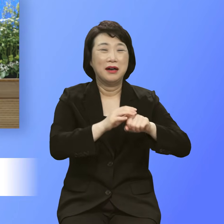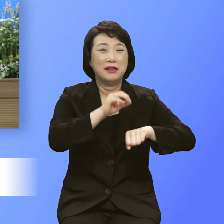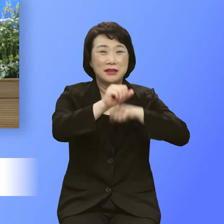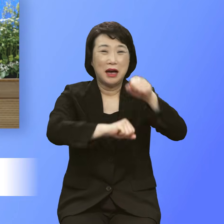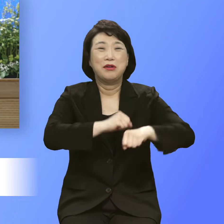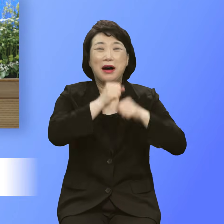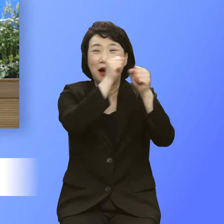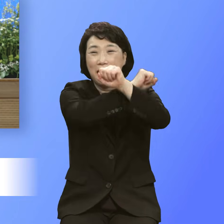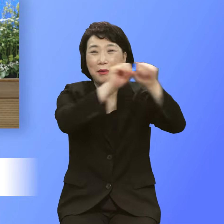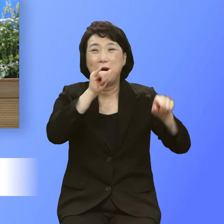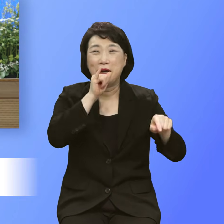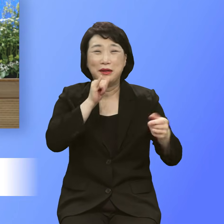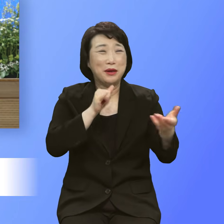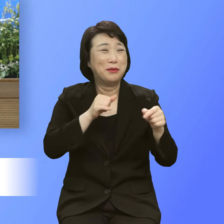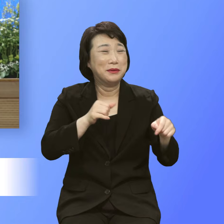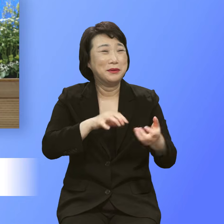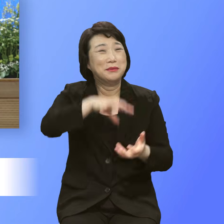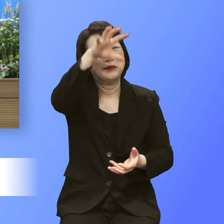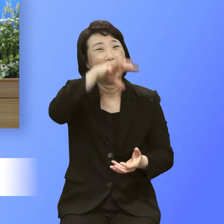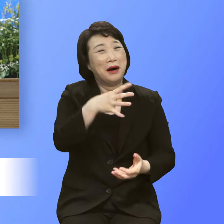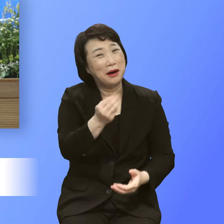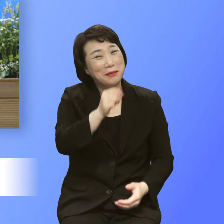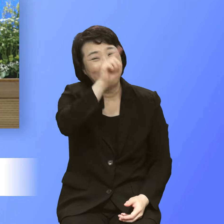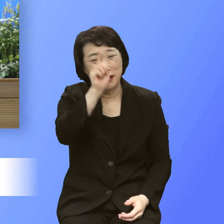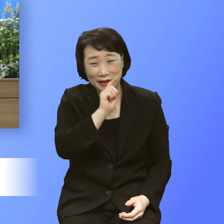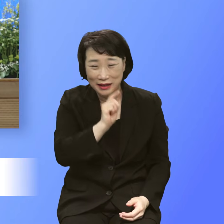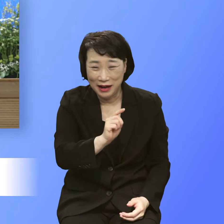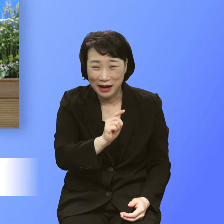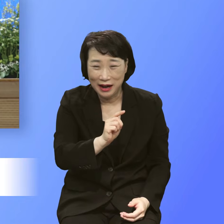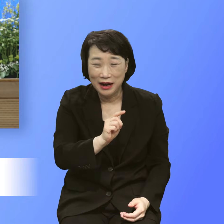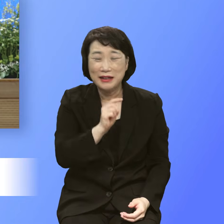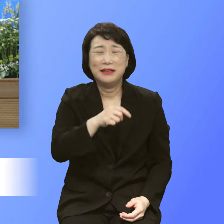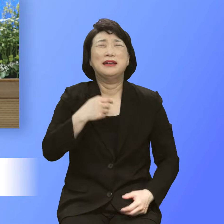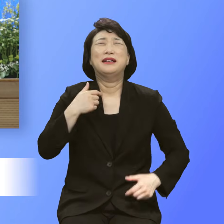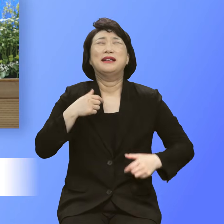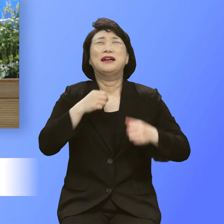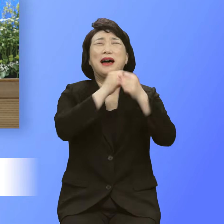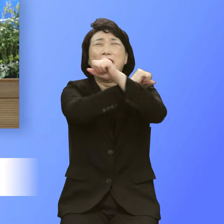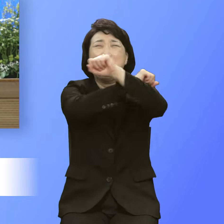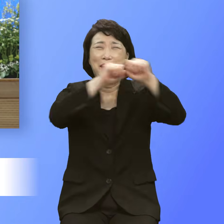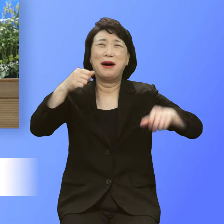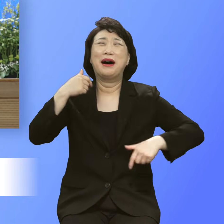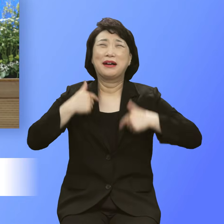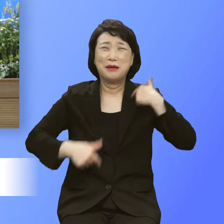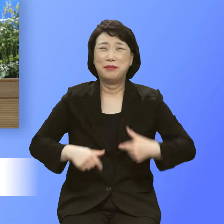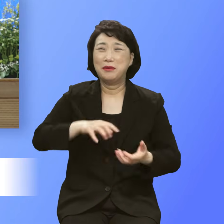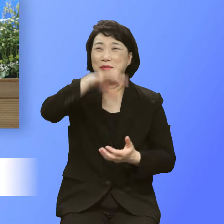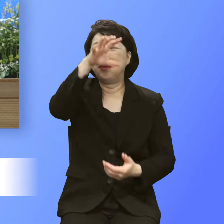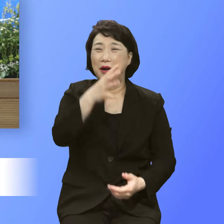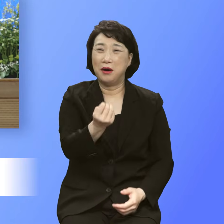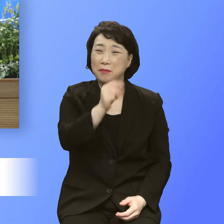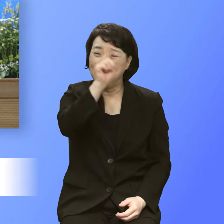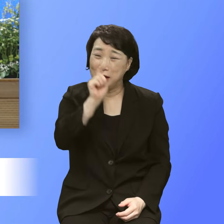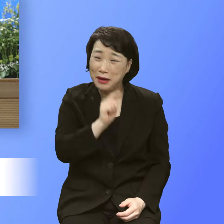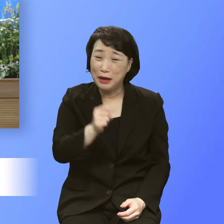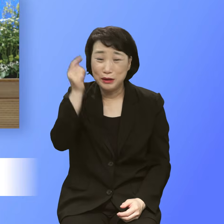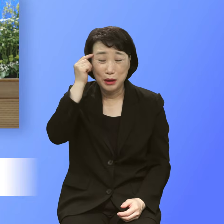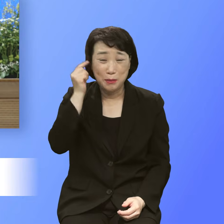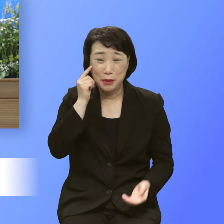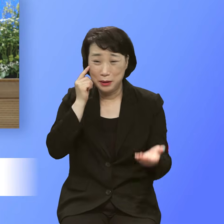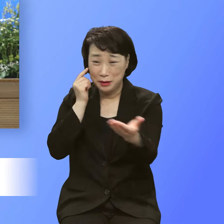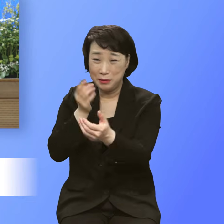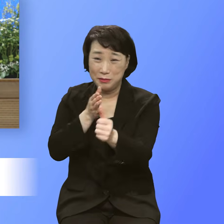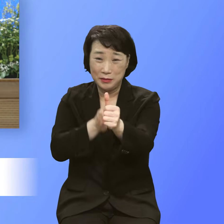어느 정도일까? 그 기쁨의 순간이 어느 정도일까? 한번 생각해